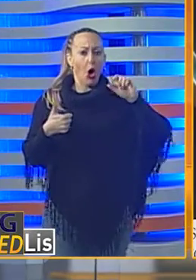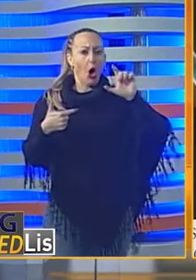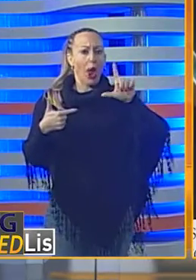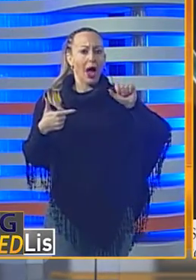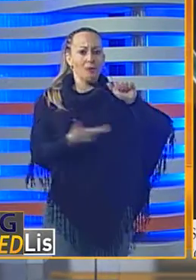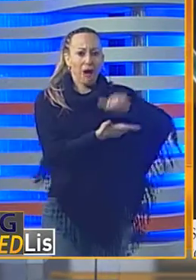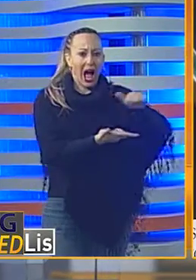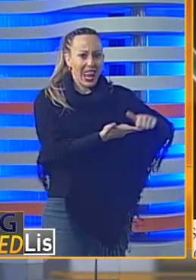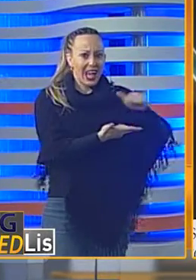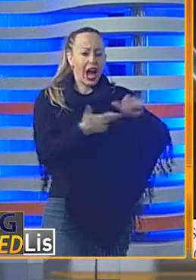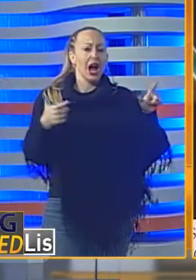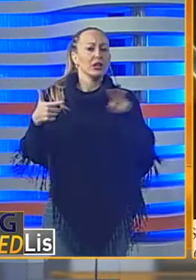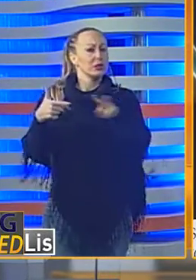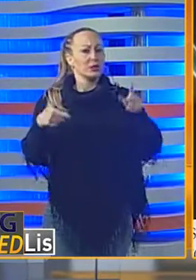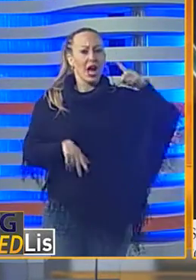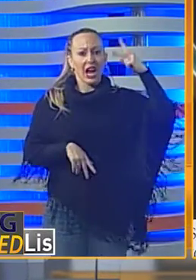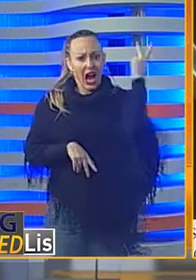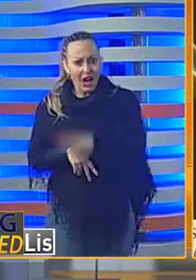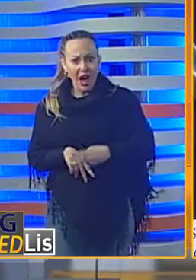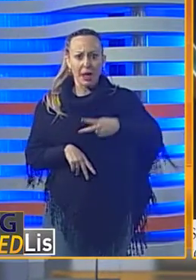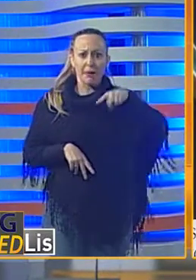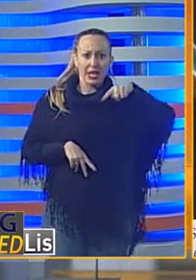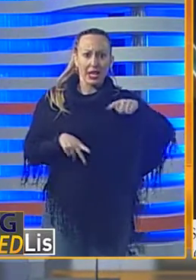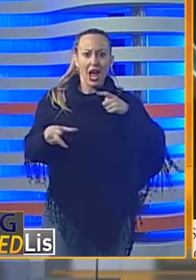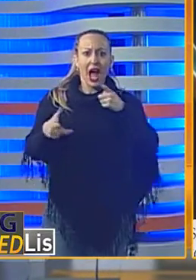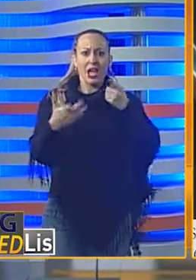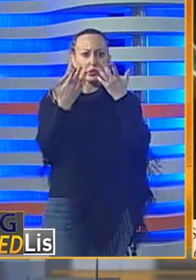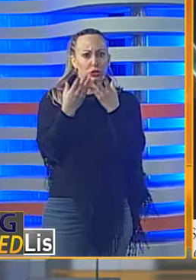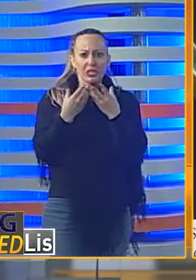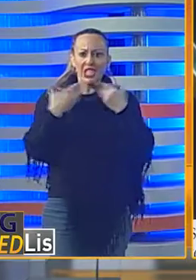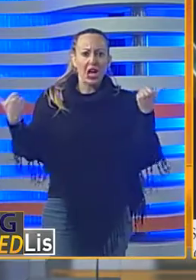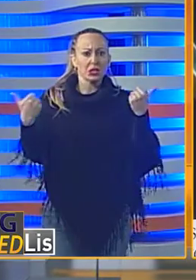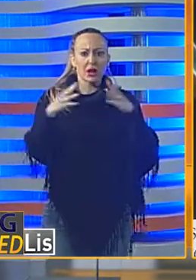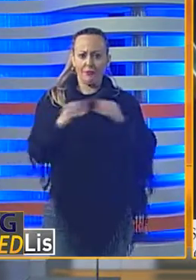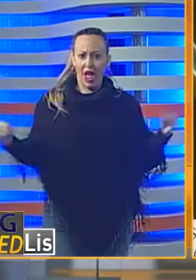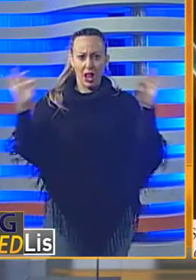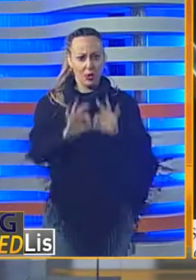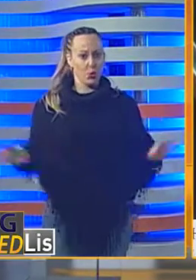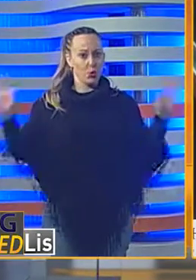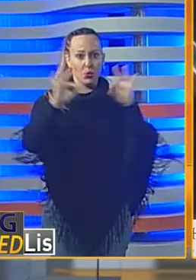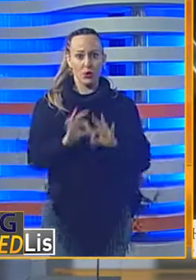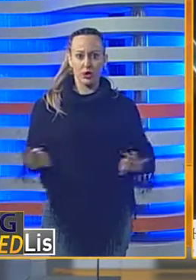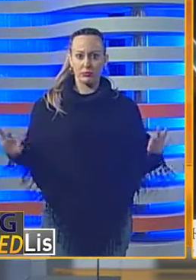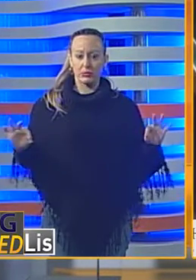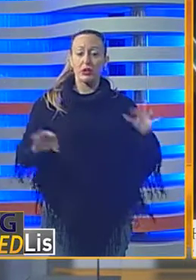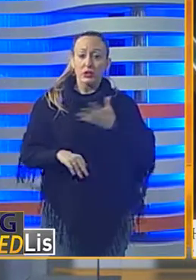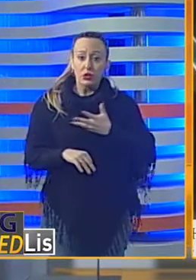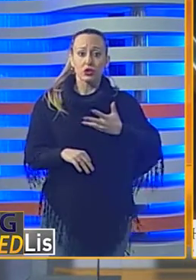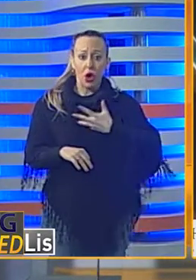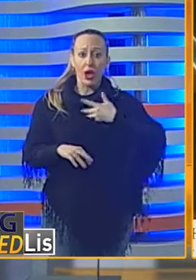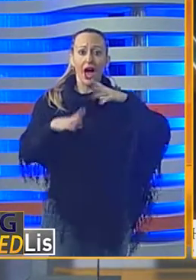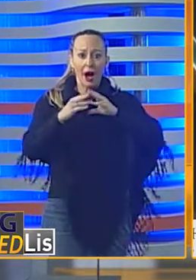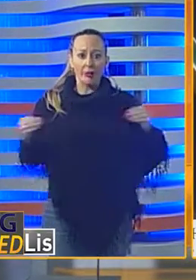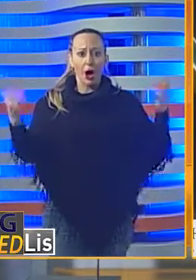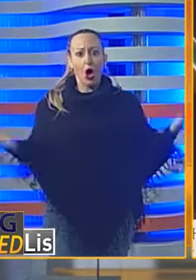realtà incassavano i contanti senza fare nulla. Sono stati così posti ai domiciliari un ex avvocato di Messina,